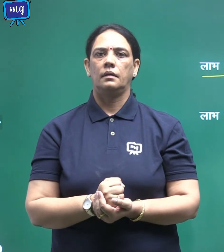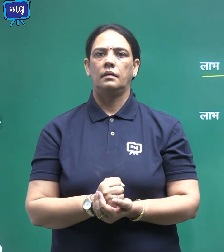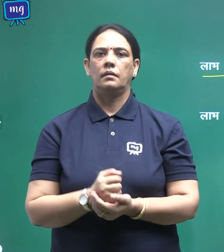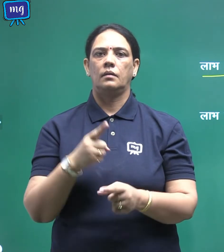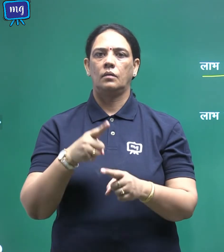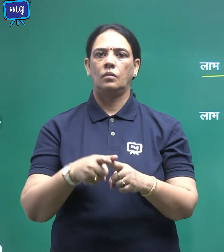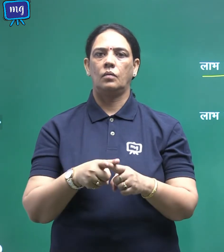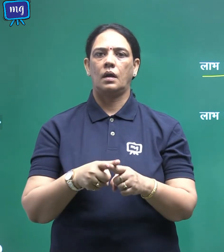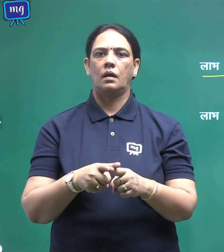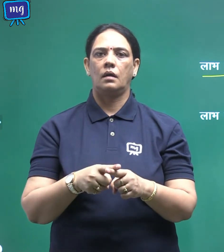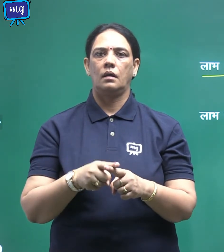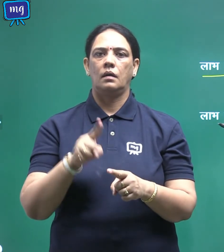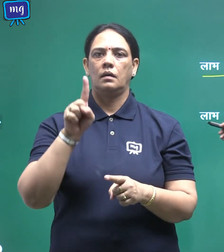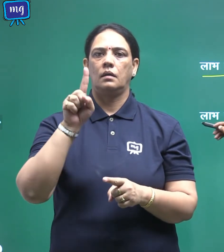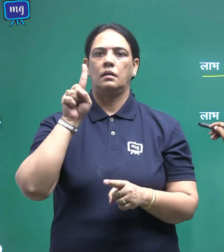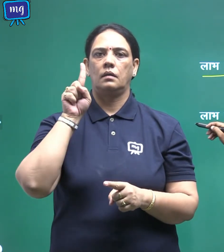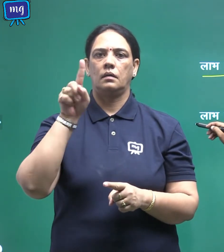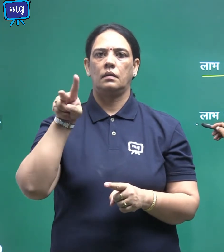गुणा 100।